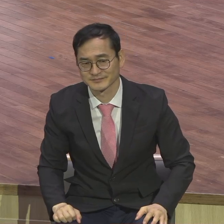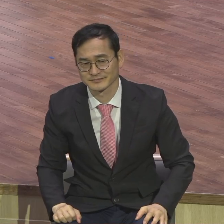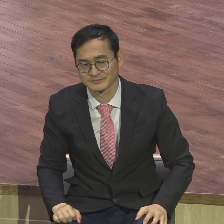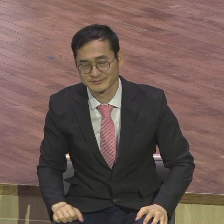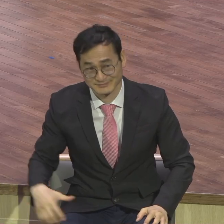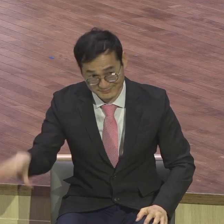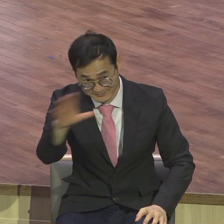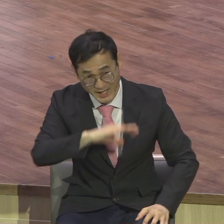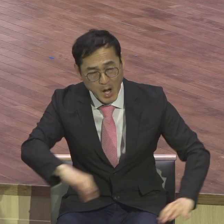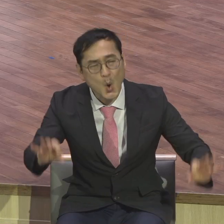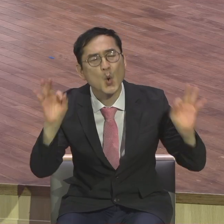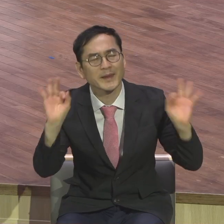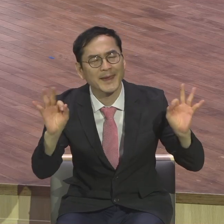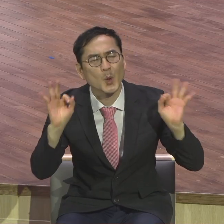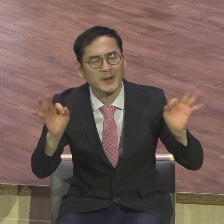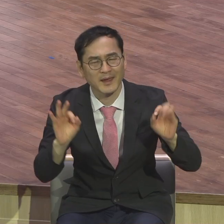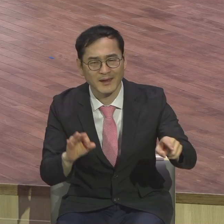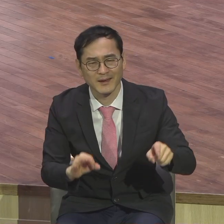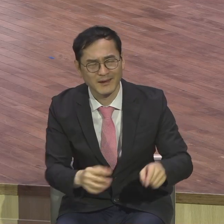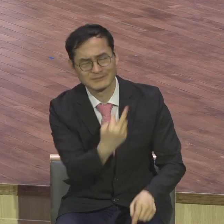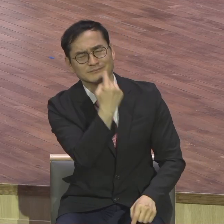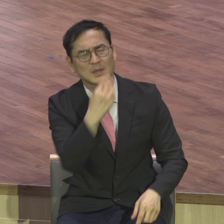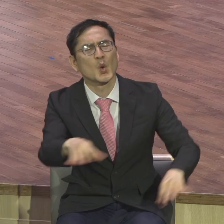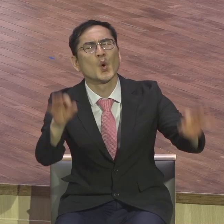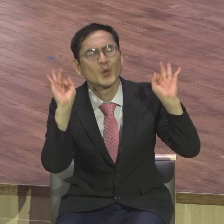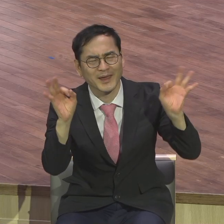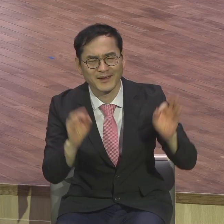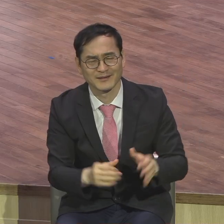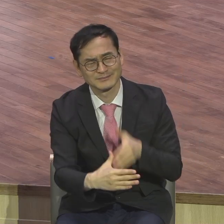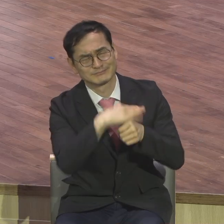everybody's okay. 뭐 상관없어.